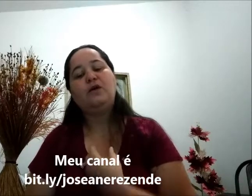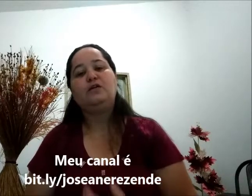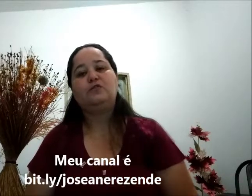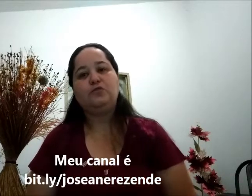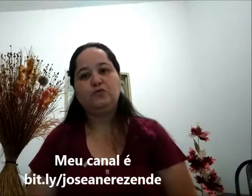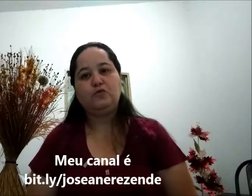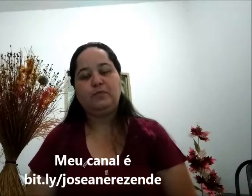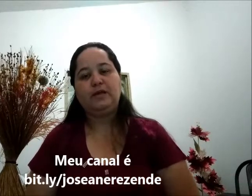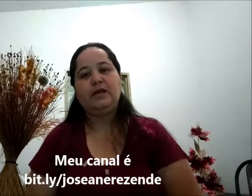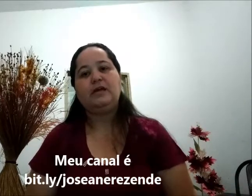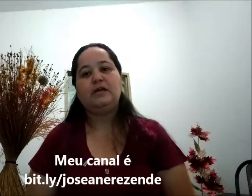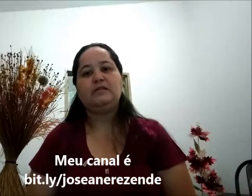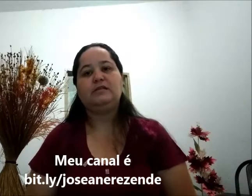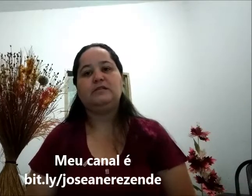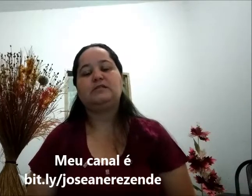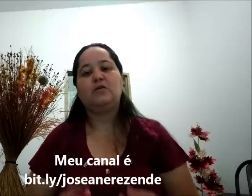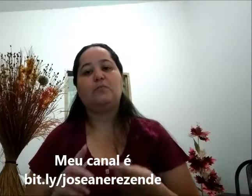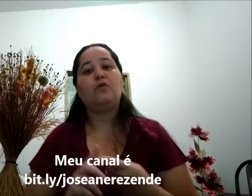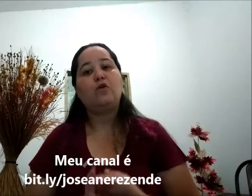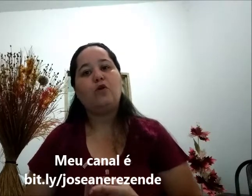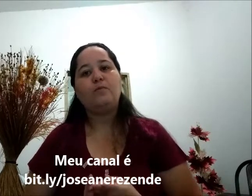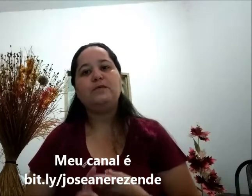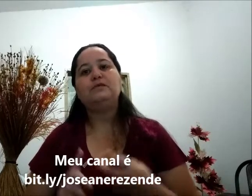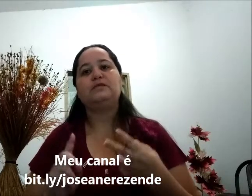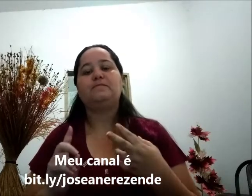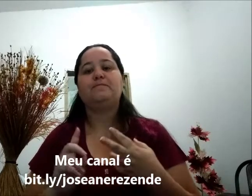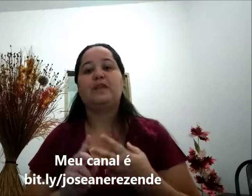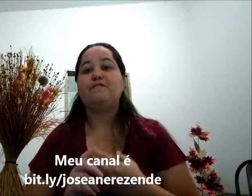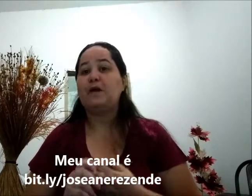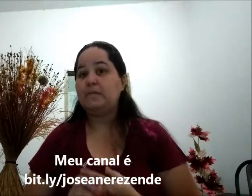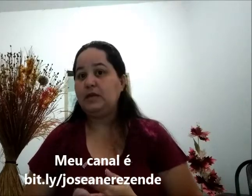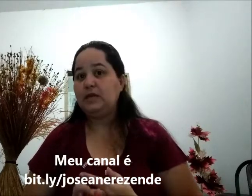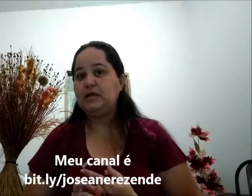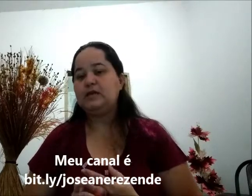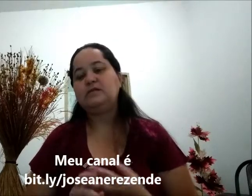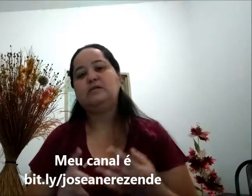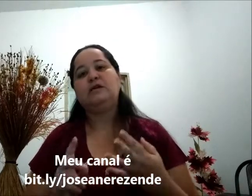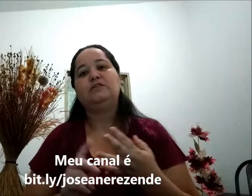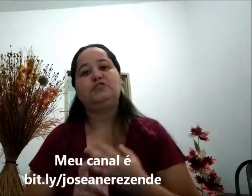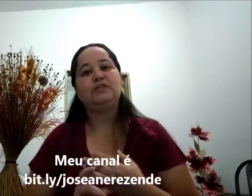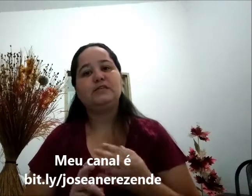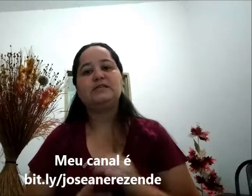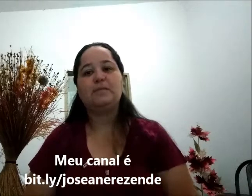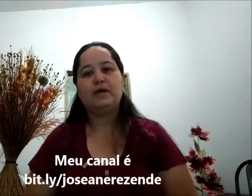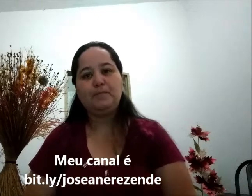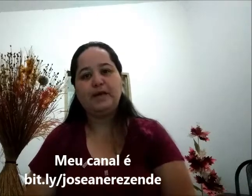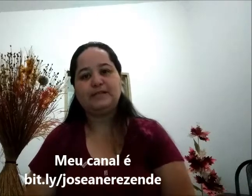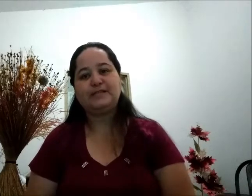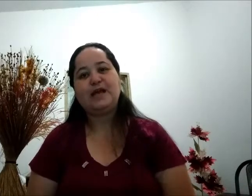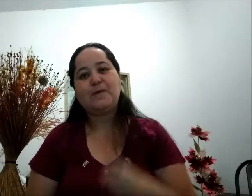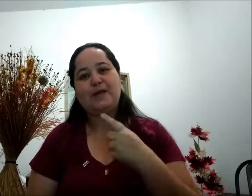do YouTube, que são pronomes, família, dias da semana e meses, para que